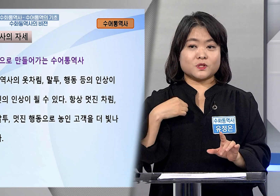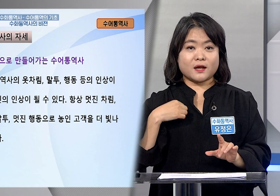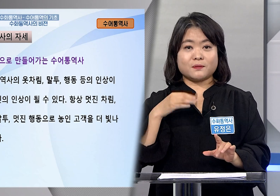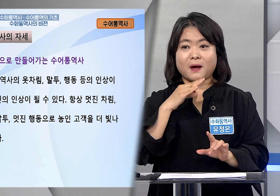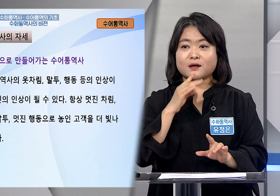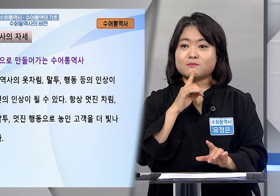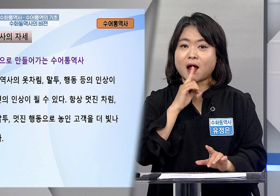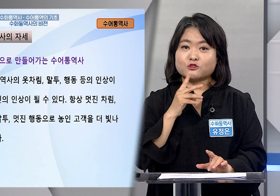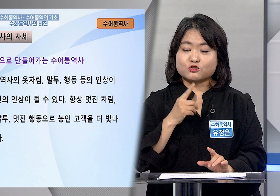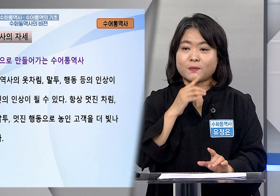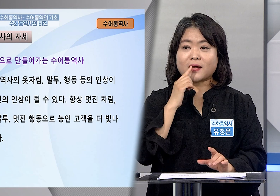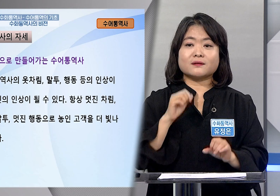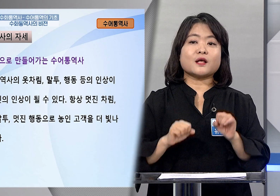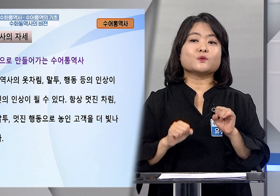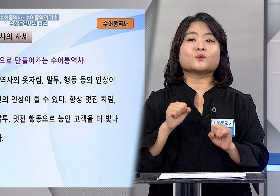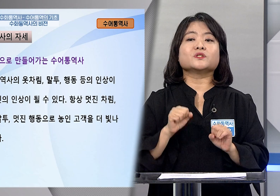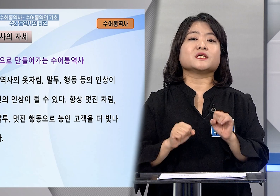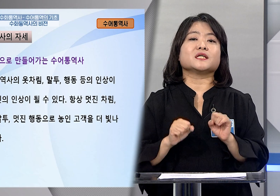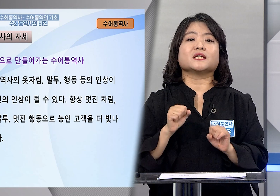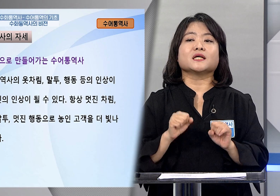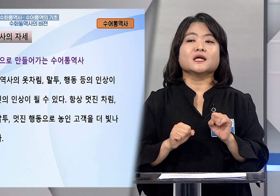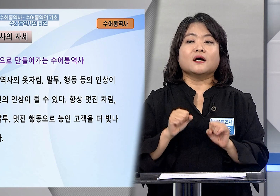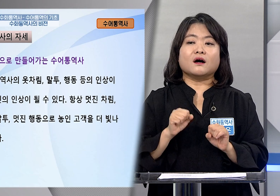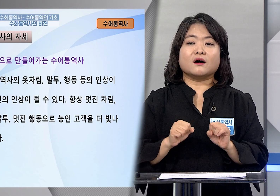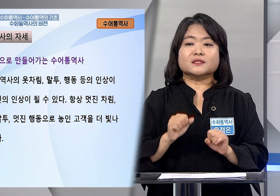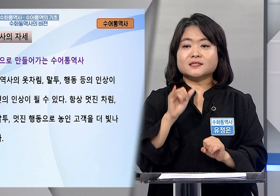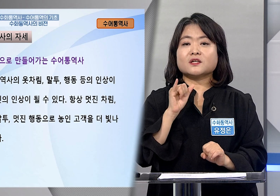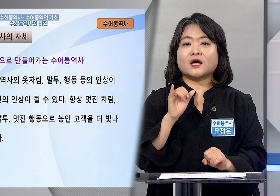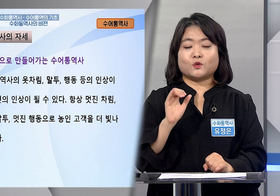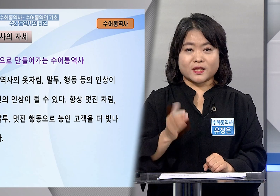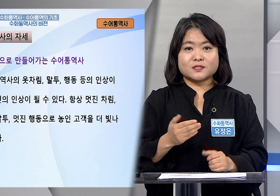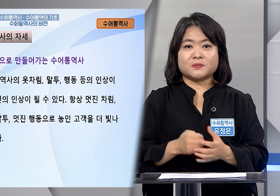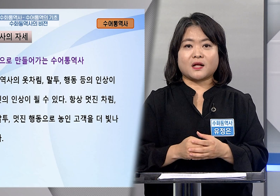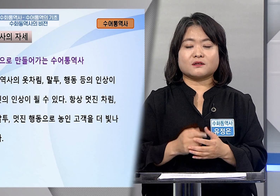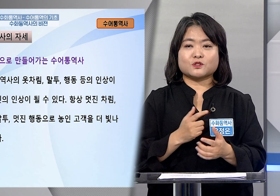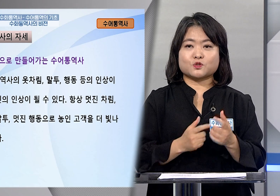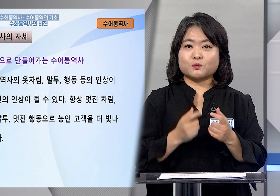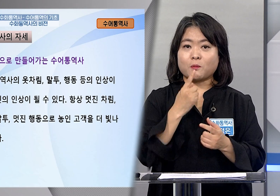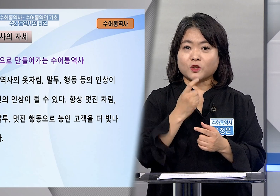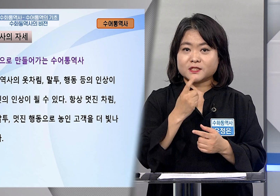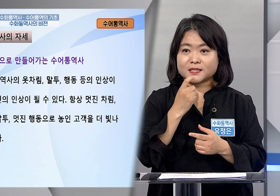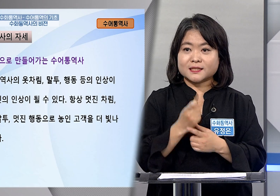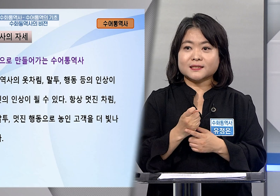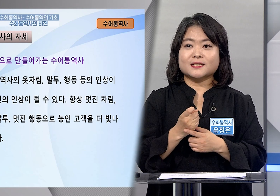옷차림, 바른 말투, 바른 행동들이 있어야 되겠습니다. 그래서 좀 더 멋진